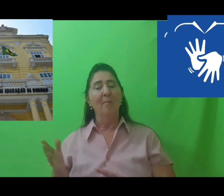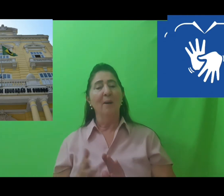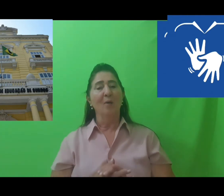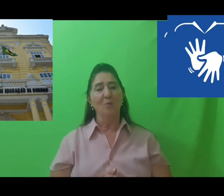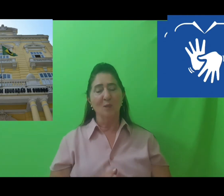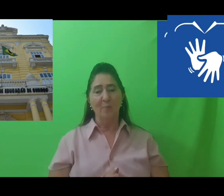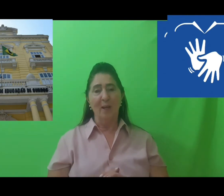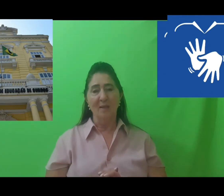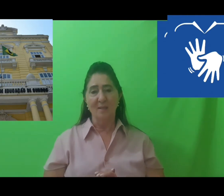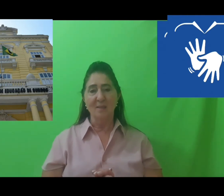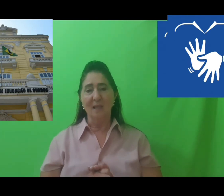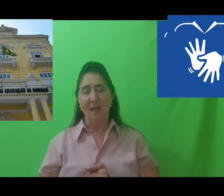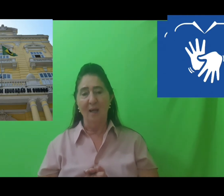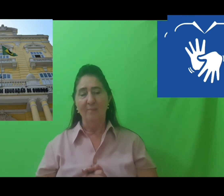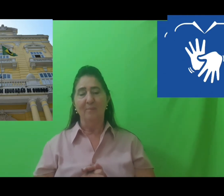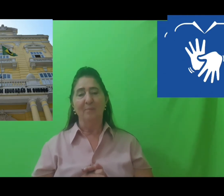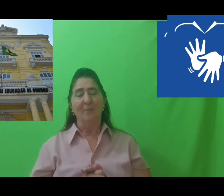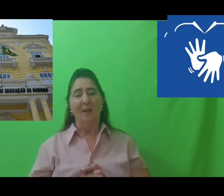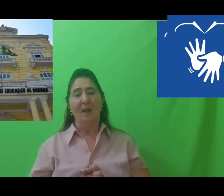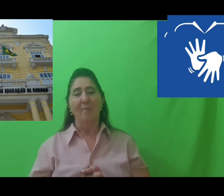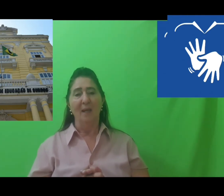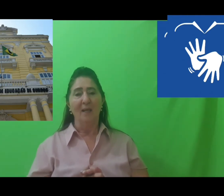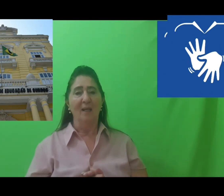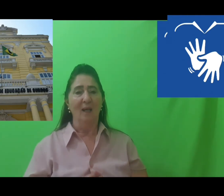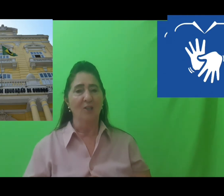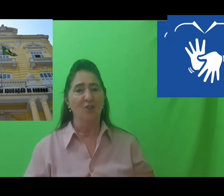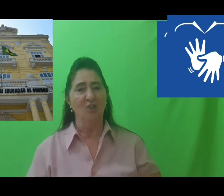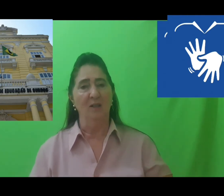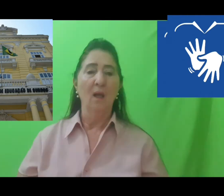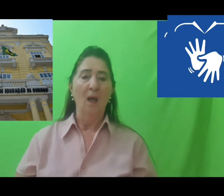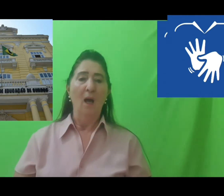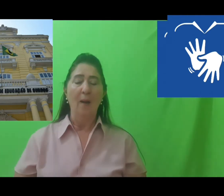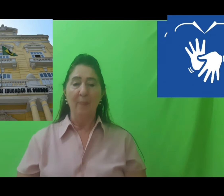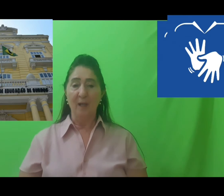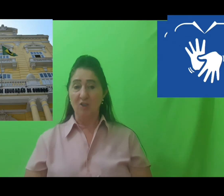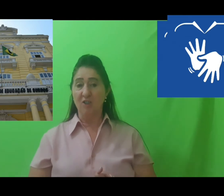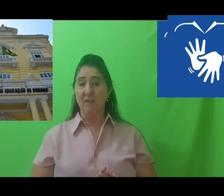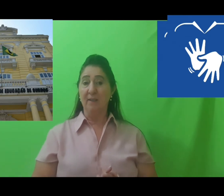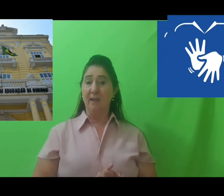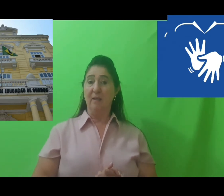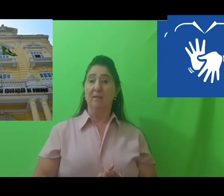para alguns países da América Latina. A partir da década de